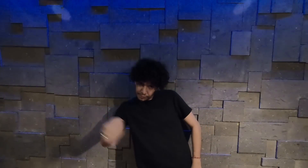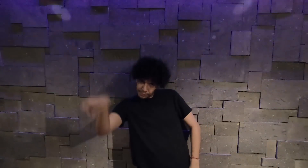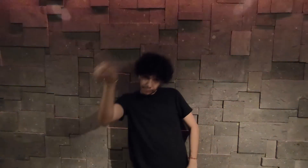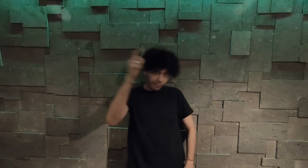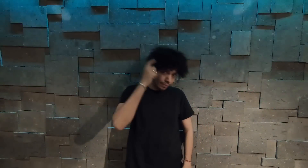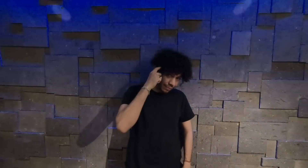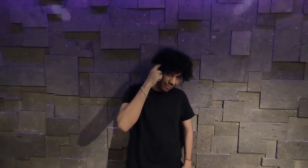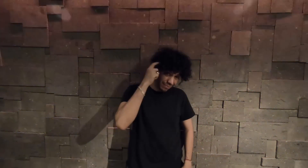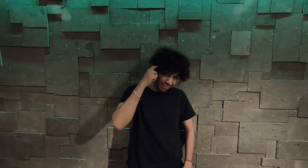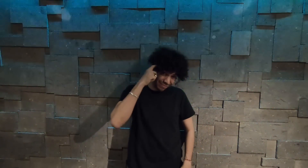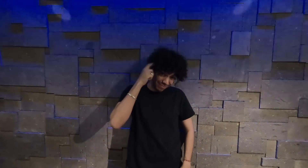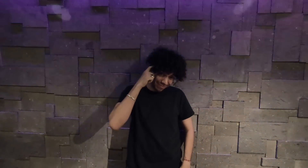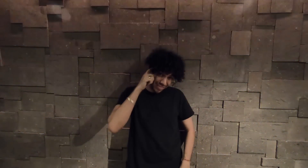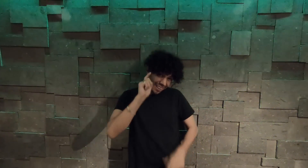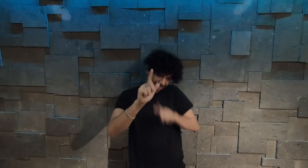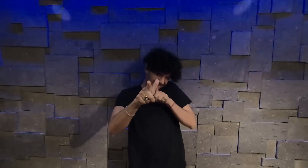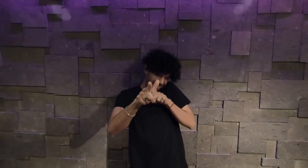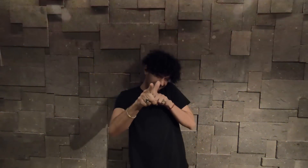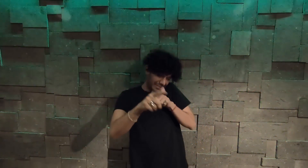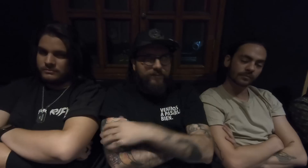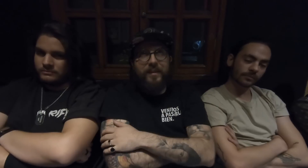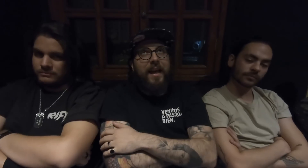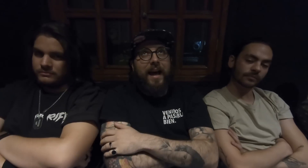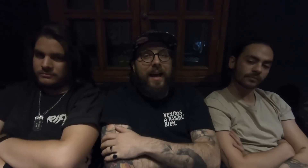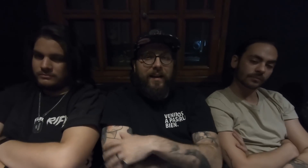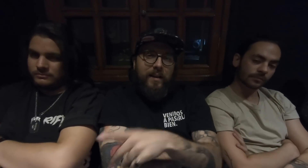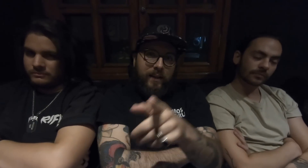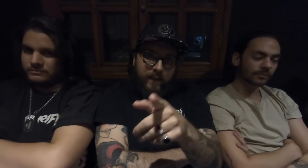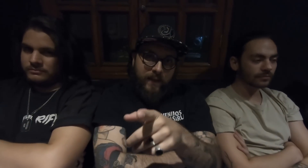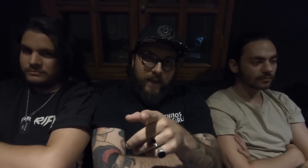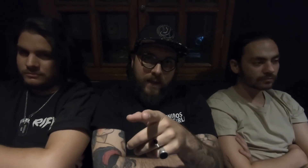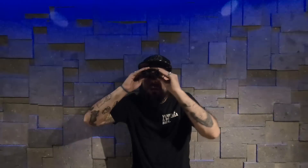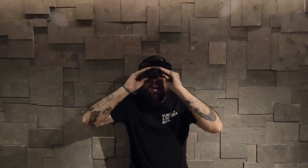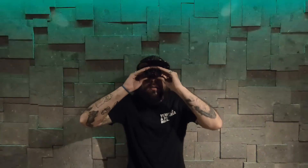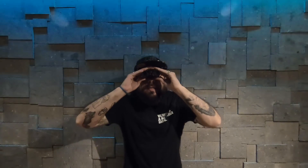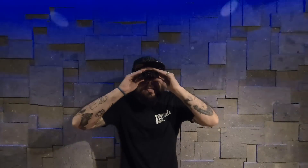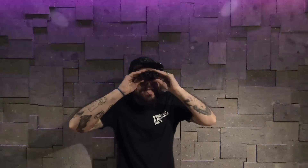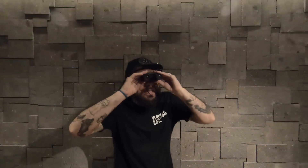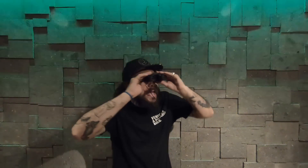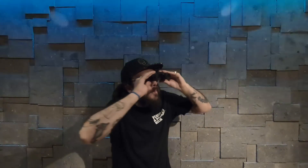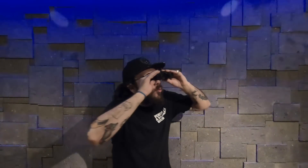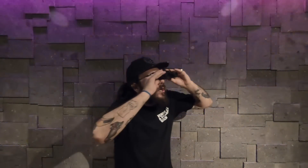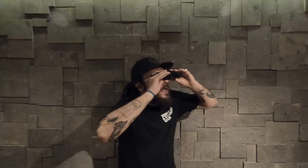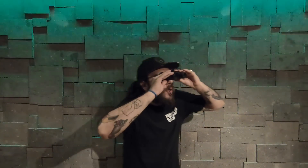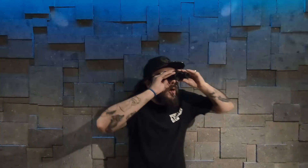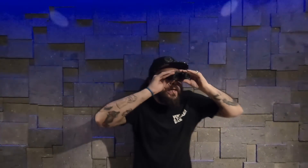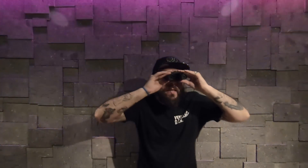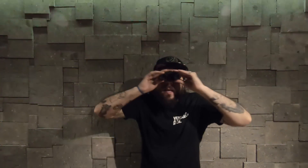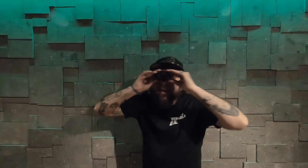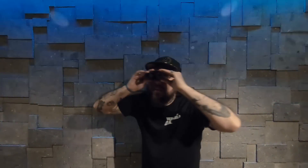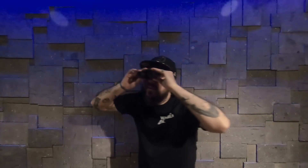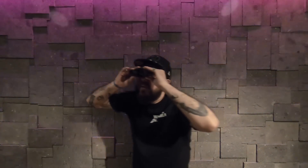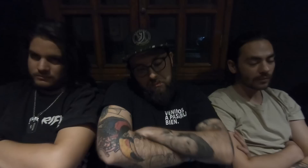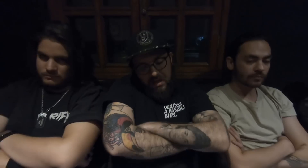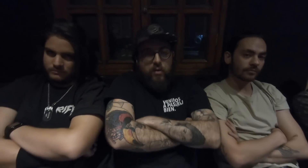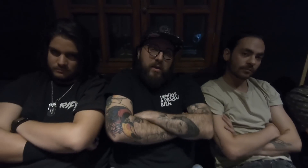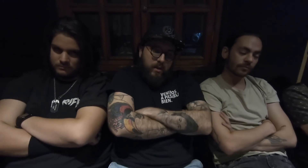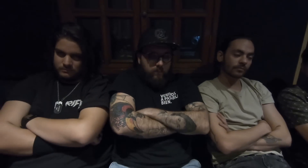en tu burbuja, al parecer ahí eres listo. Quédate allá. Si estás aburrido y quieres viajar, si nadie